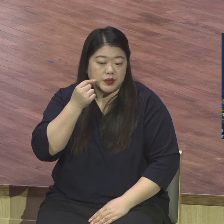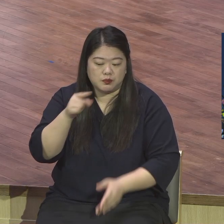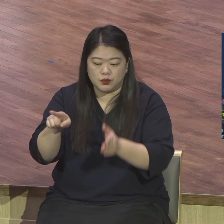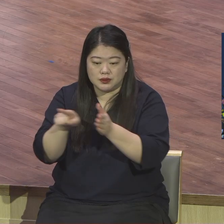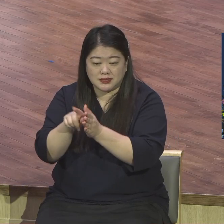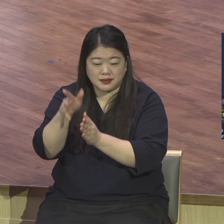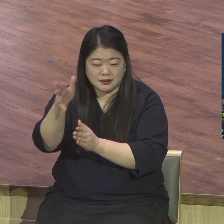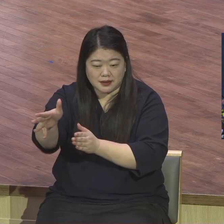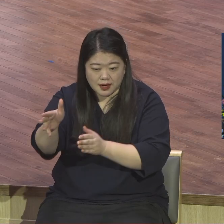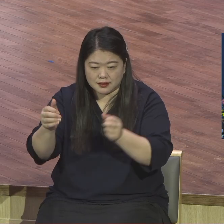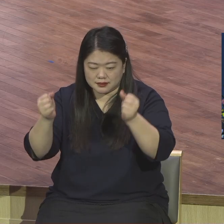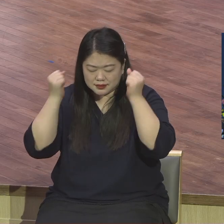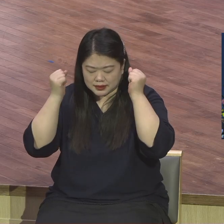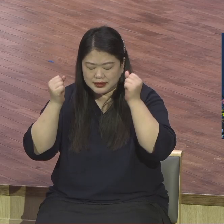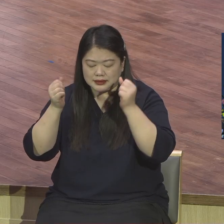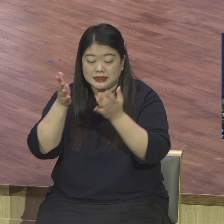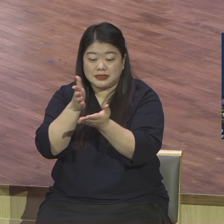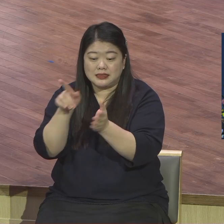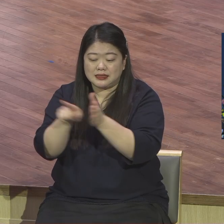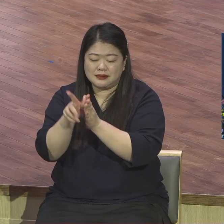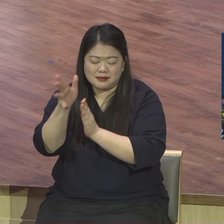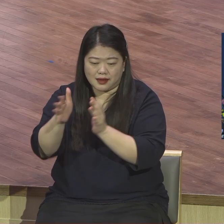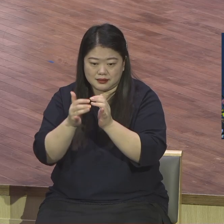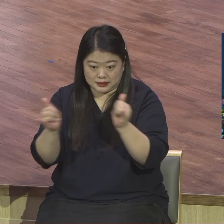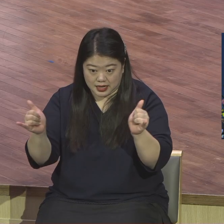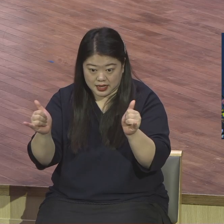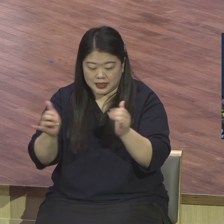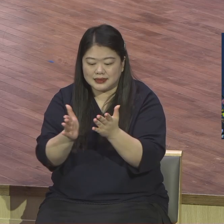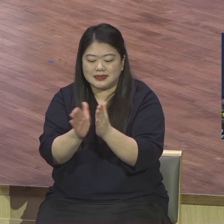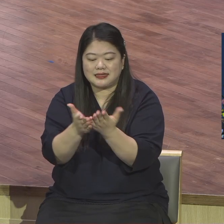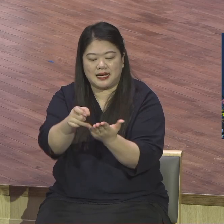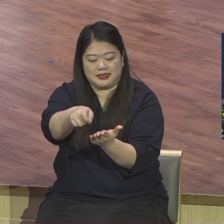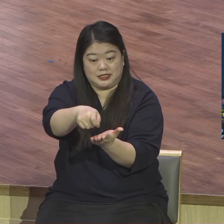있습니다. 구안록이 무슨 뜻이냐? 이